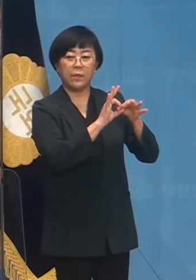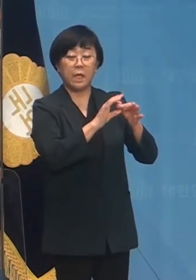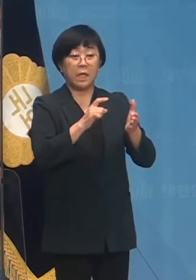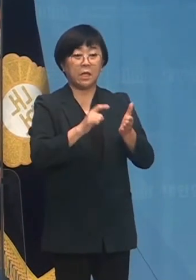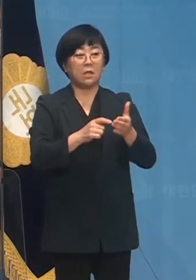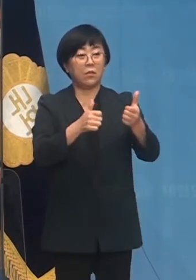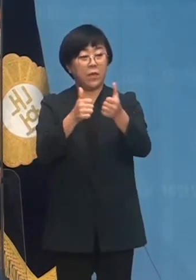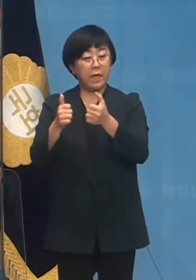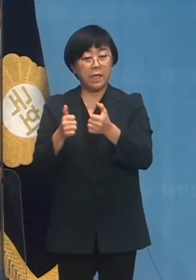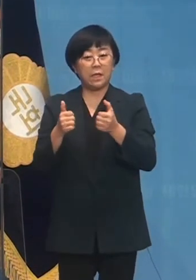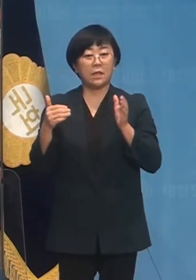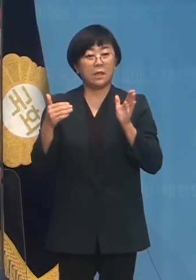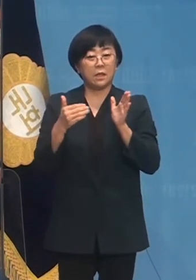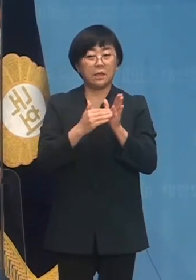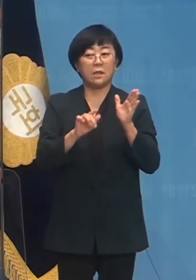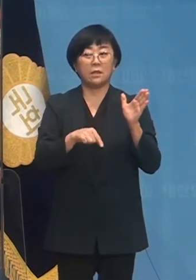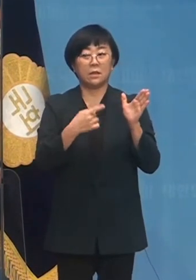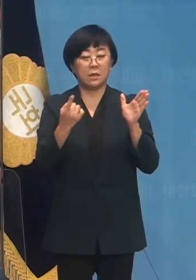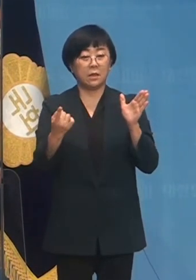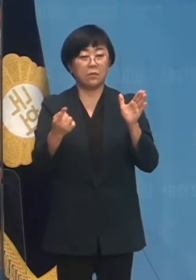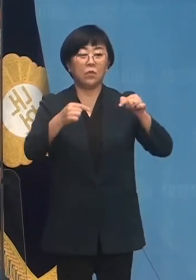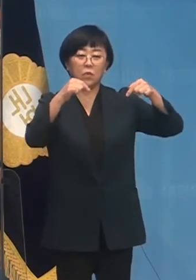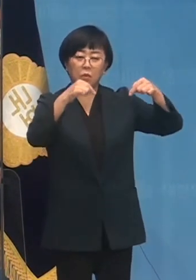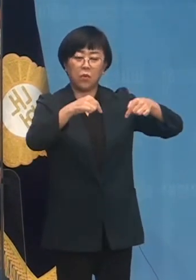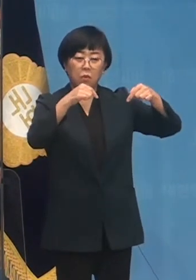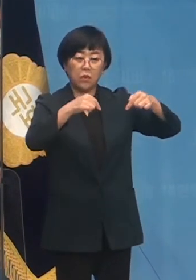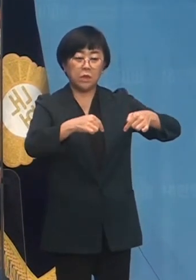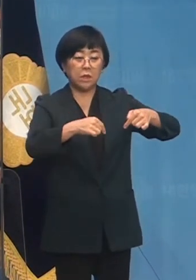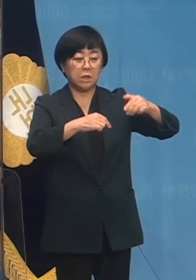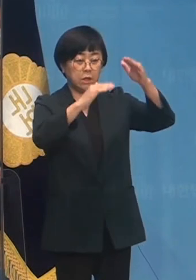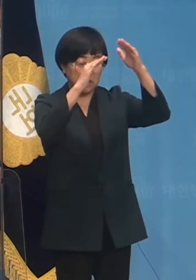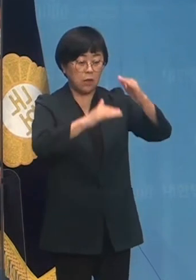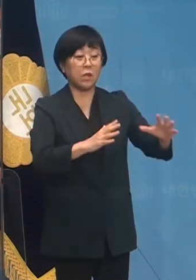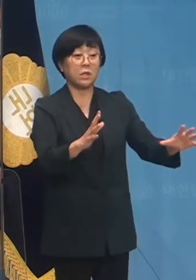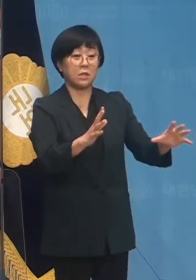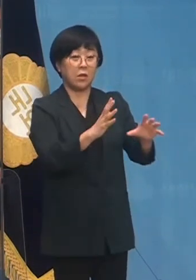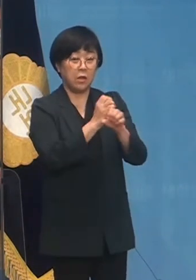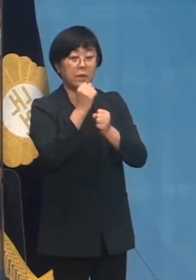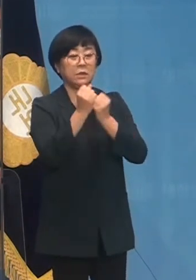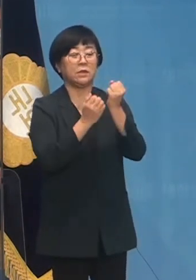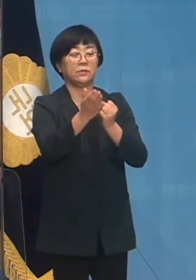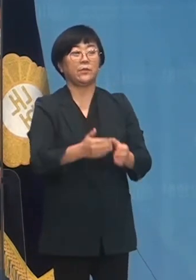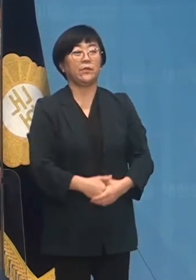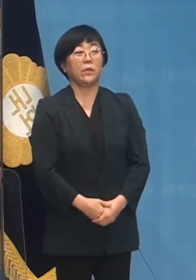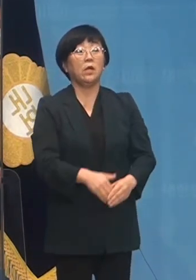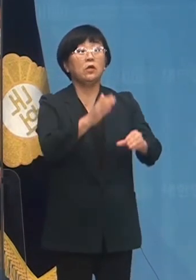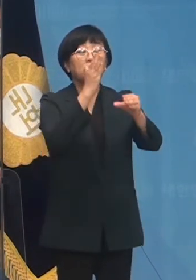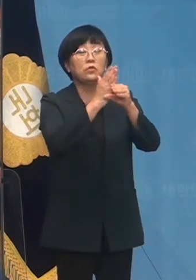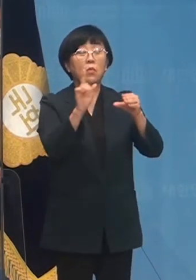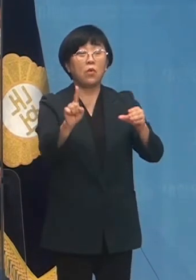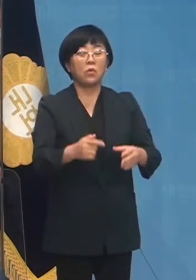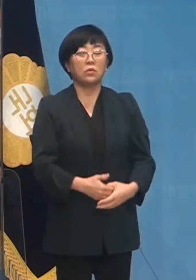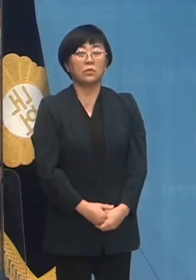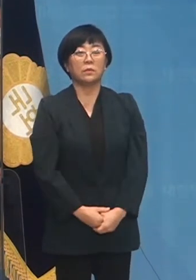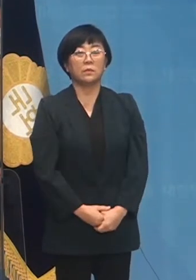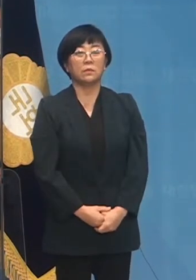긴급 회의를 해서 논의된 내용을 간단하게만 설명을 드리도록 하겠습니다. 핵심은 그렇습니다.